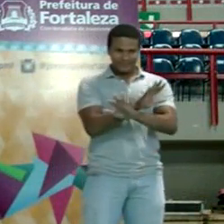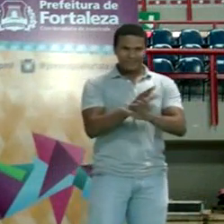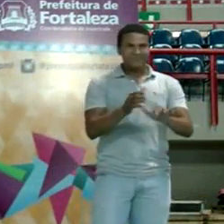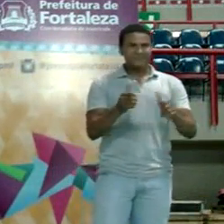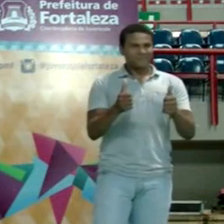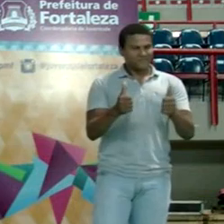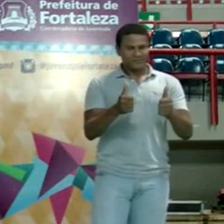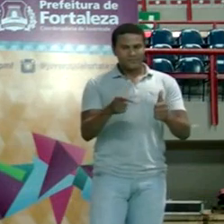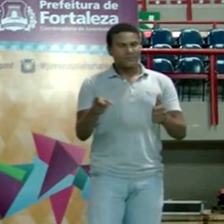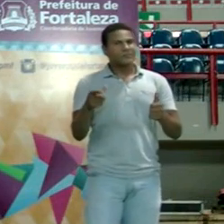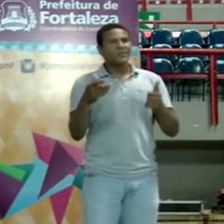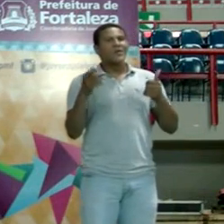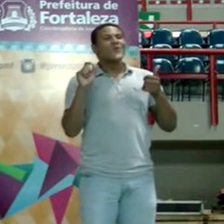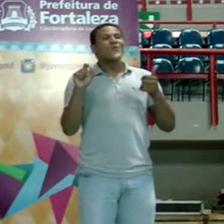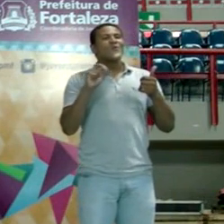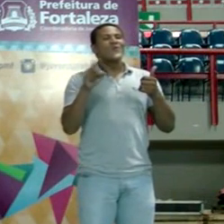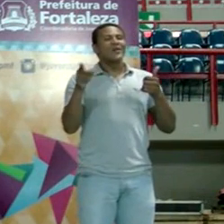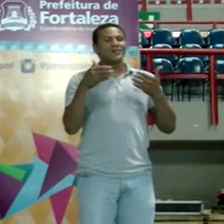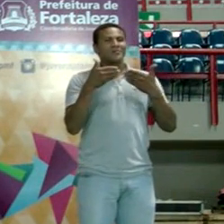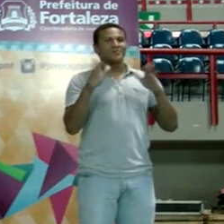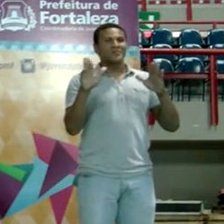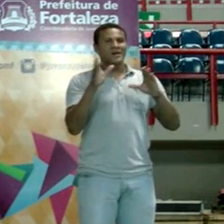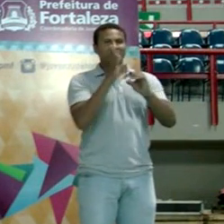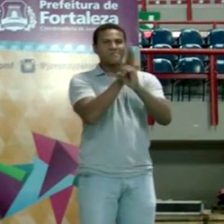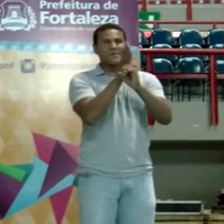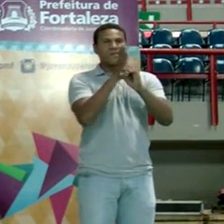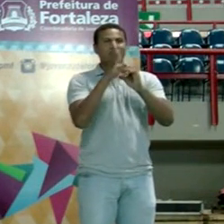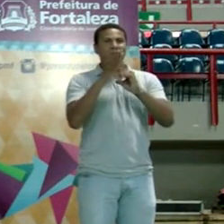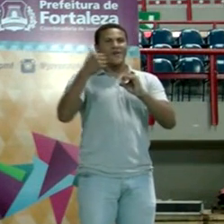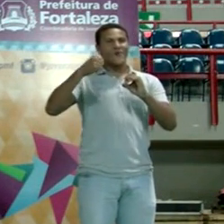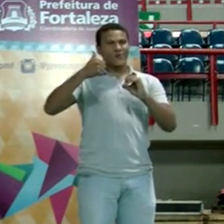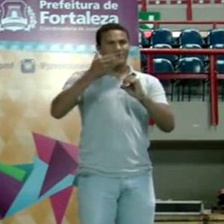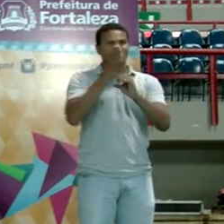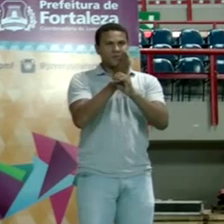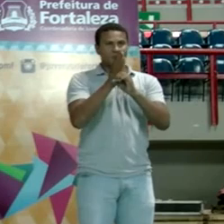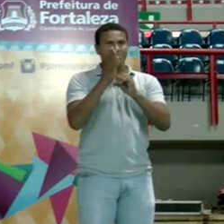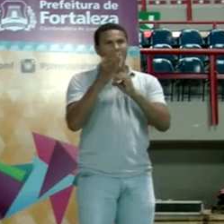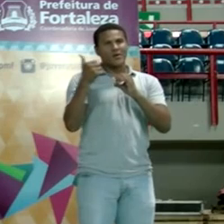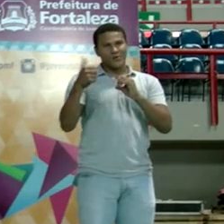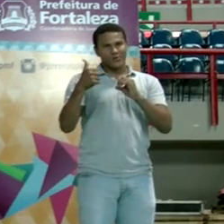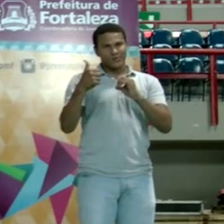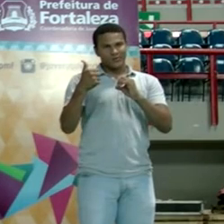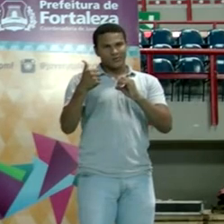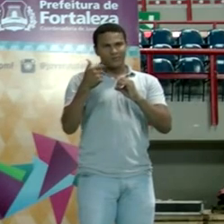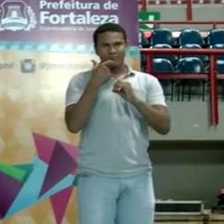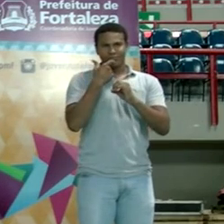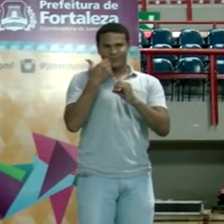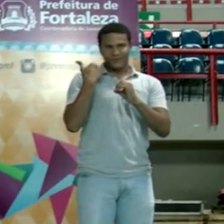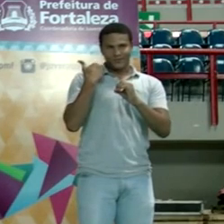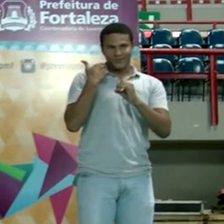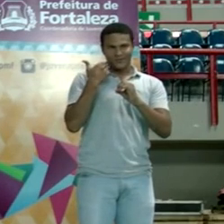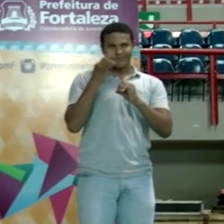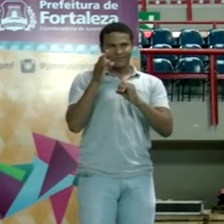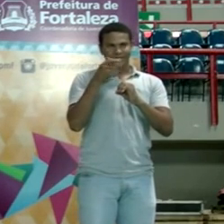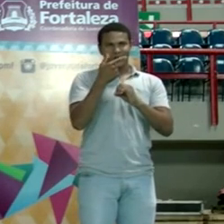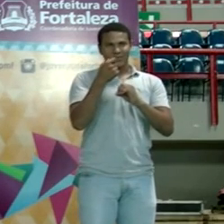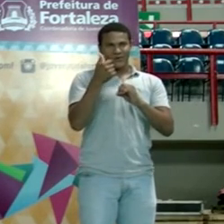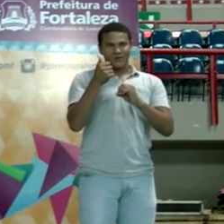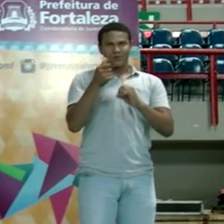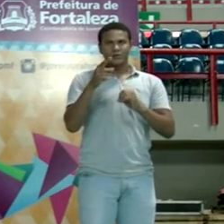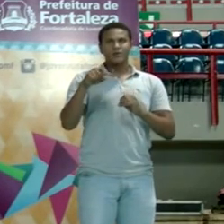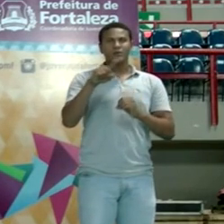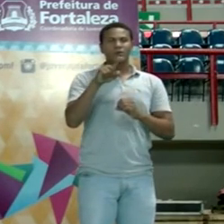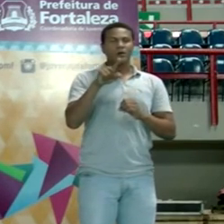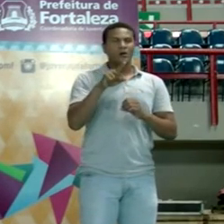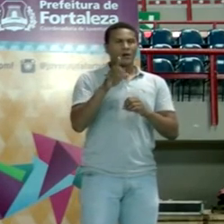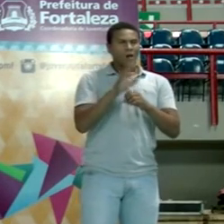Pronto. A abertura do Big Brother 11. Isso quer dizer então que foi em 2011. Foi um dia desse. Levanta a mão quem quando passou